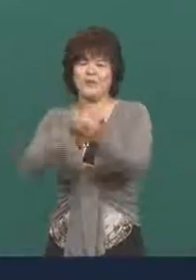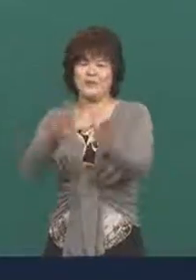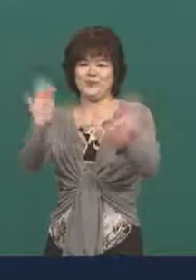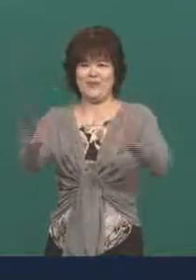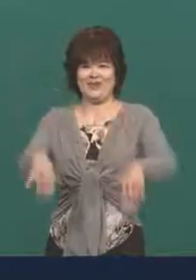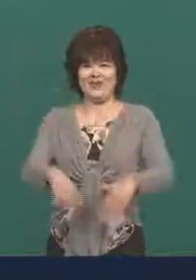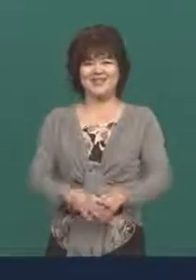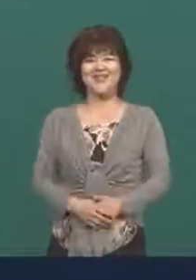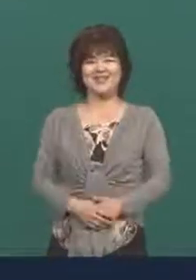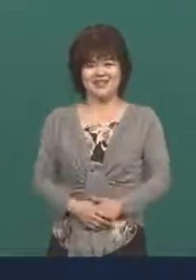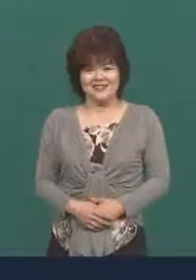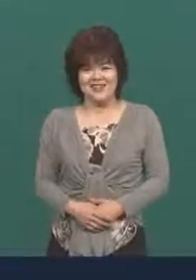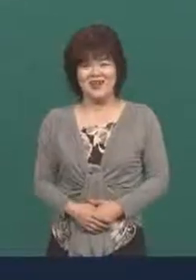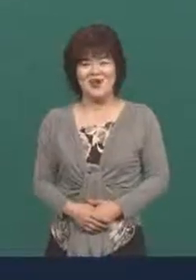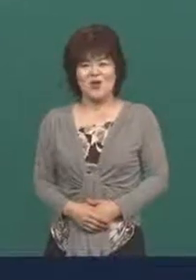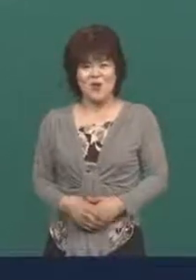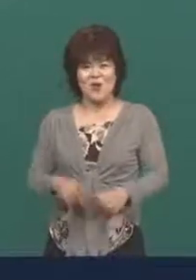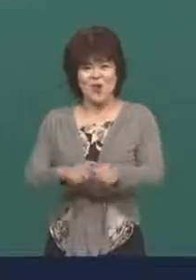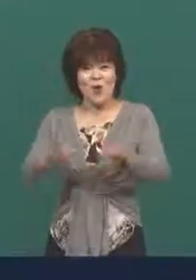山と決まりました。